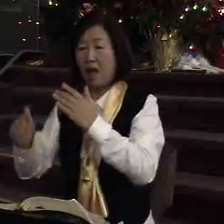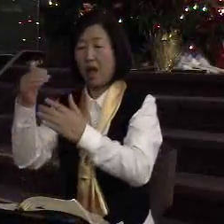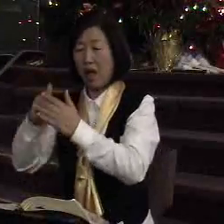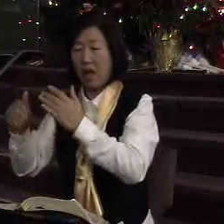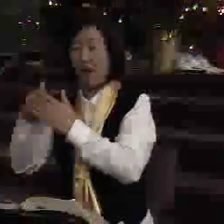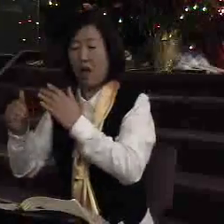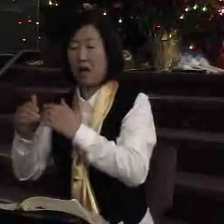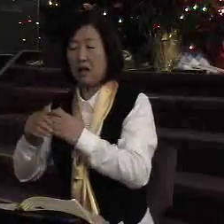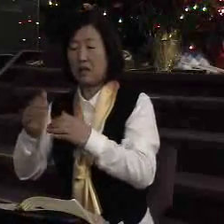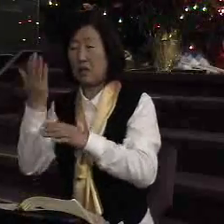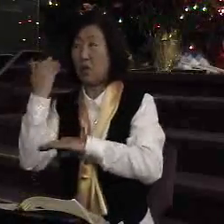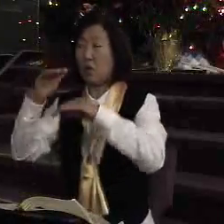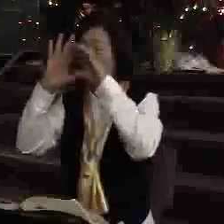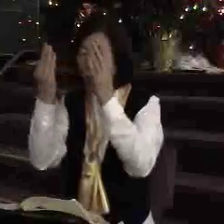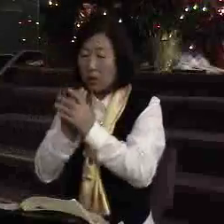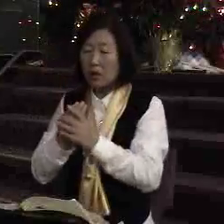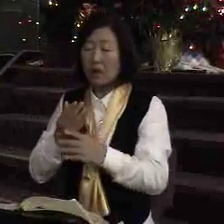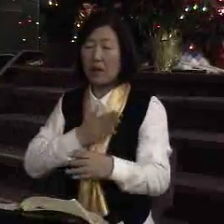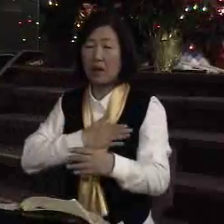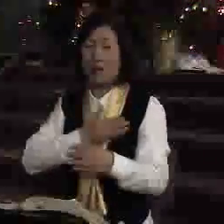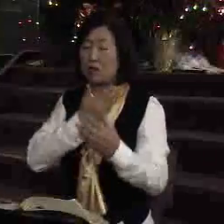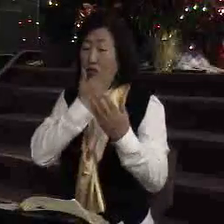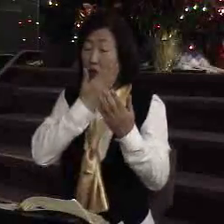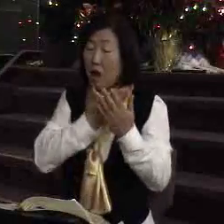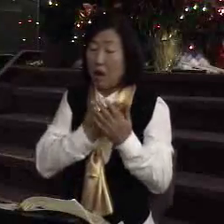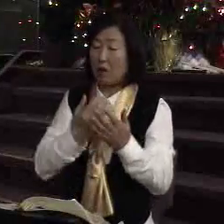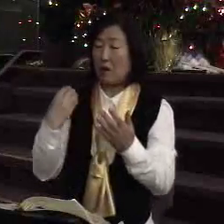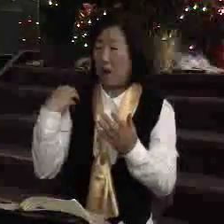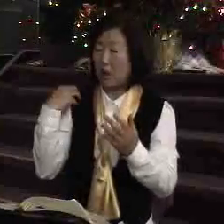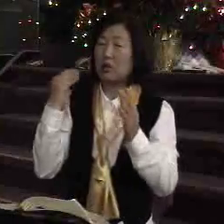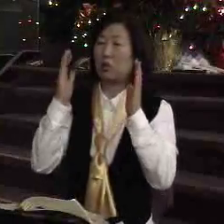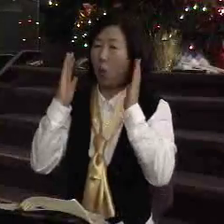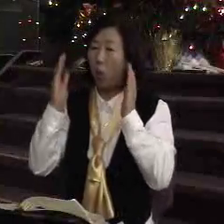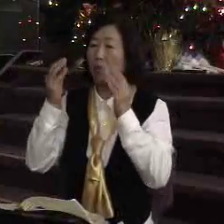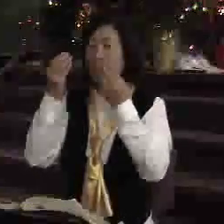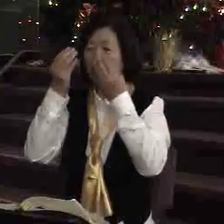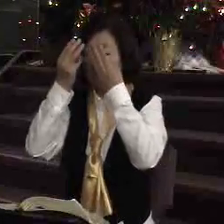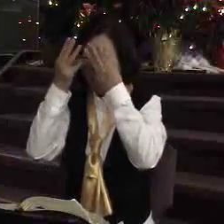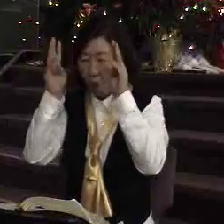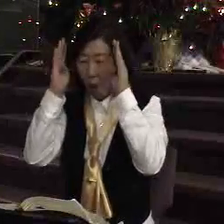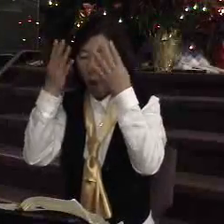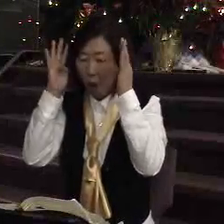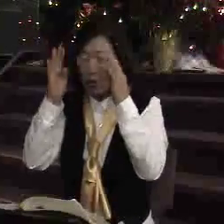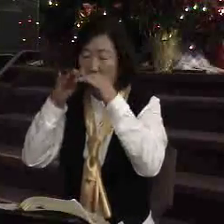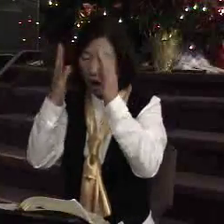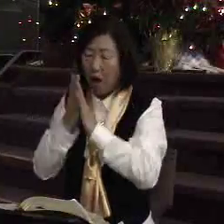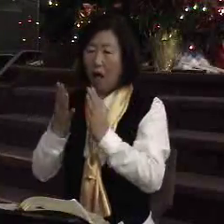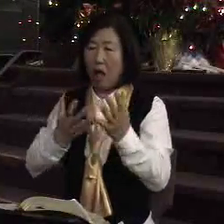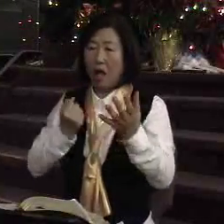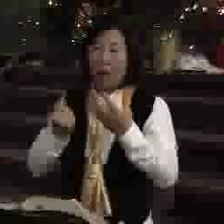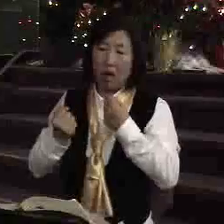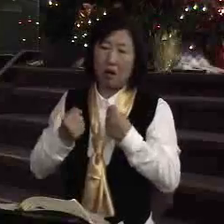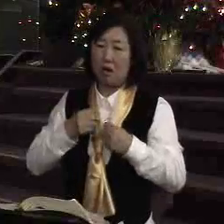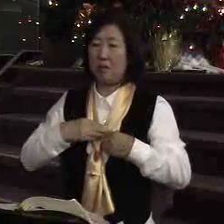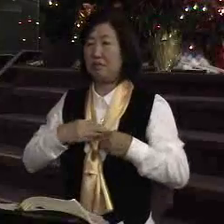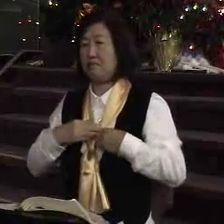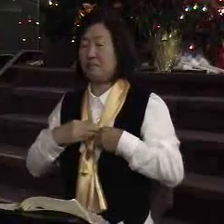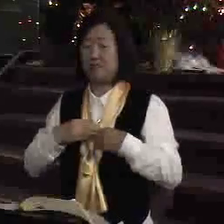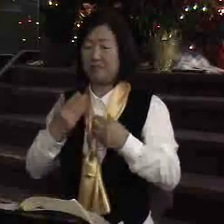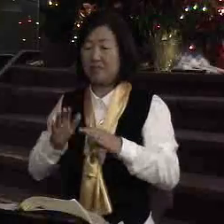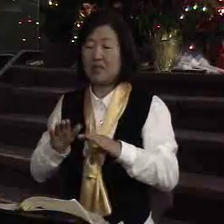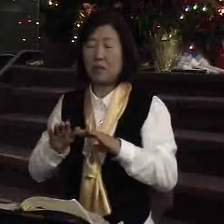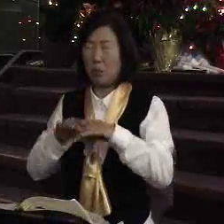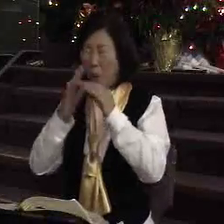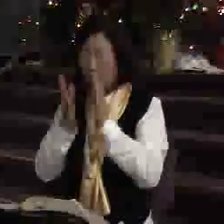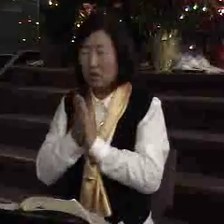전에는 이 모든 것이 나에게 가장 중요한 것이었는데 이제는 이 모든 것이 배설물로 여기노라.